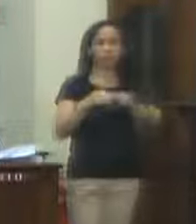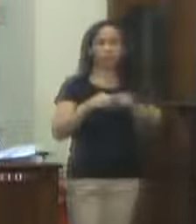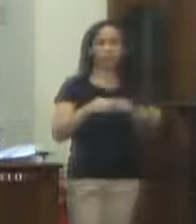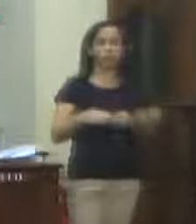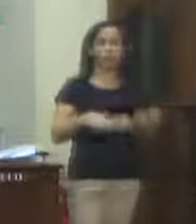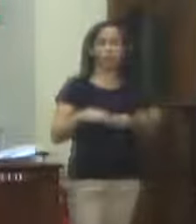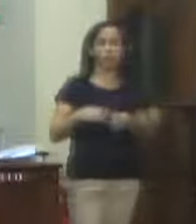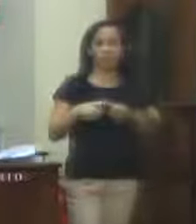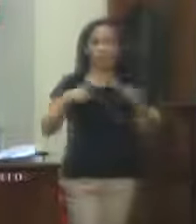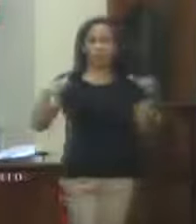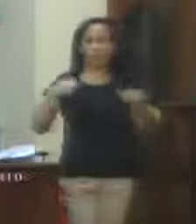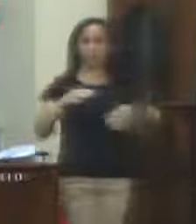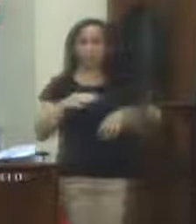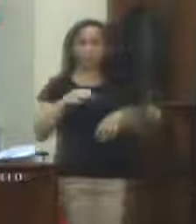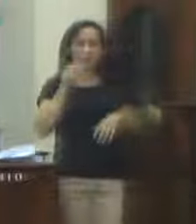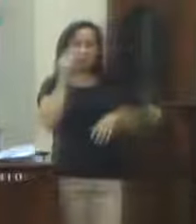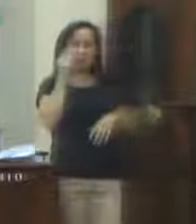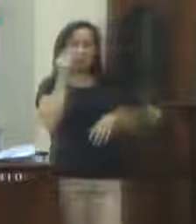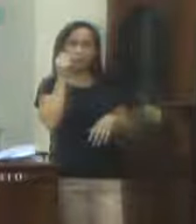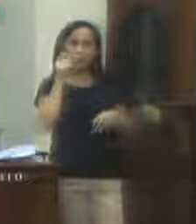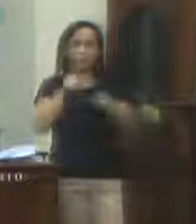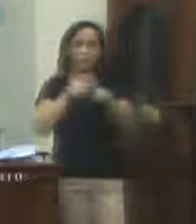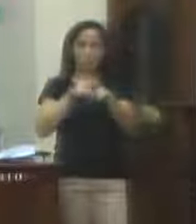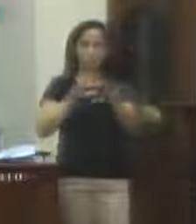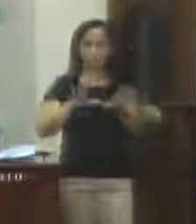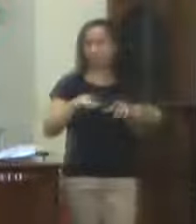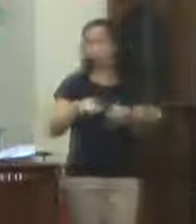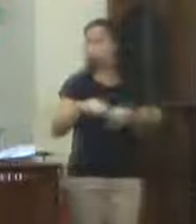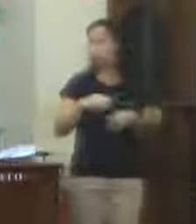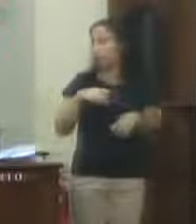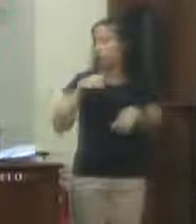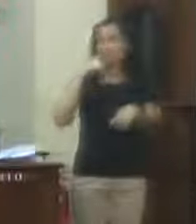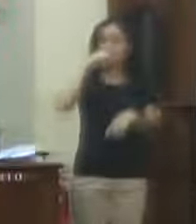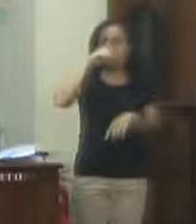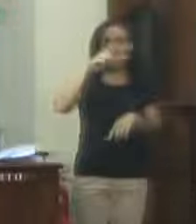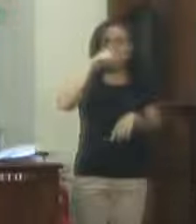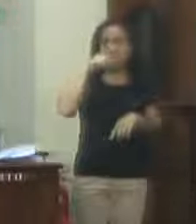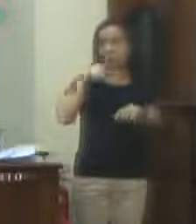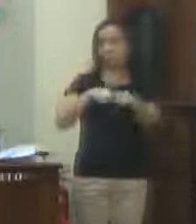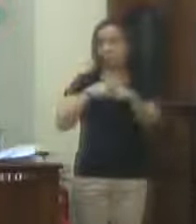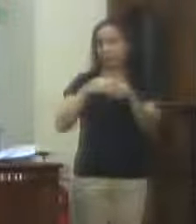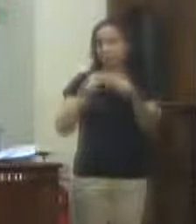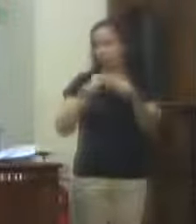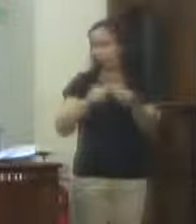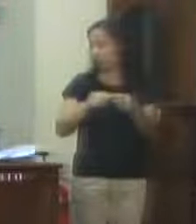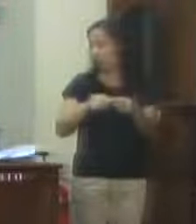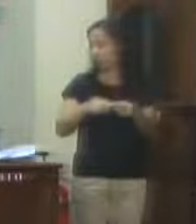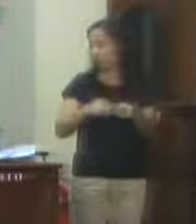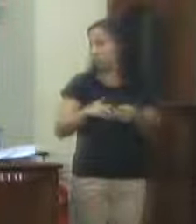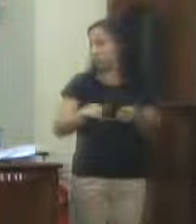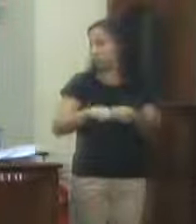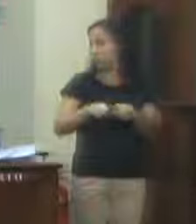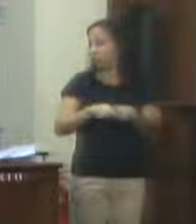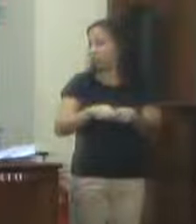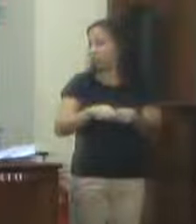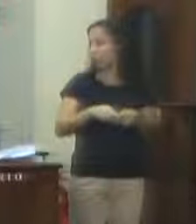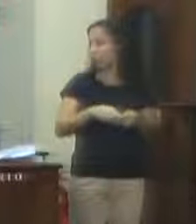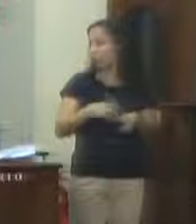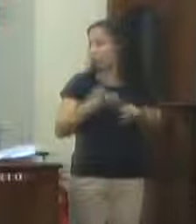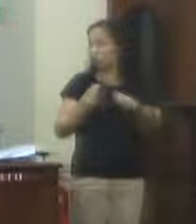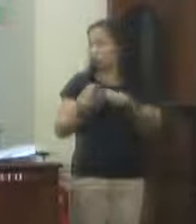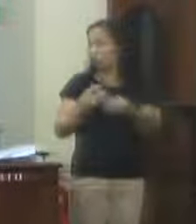também proliferação dos ratos, insetos, gerando iminente situação de risco, não só no município que reside na localidade, como também lá que